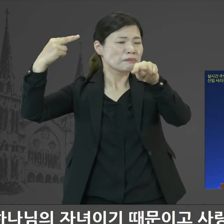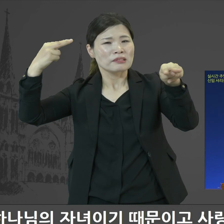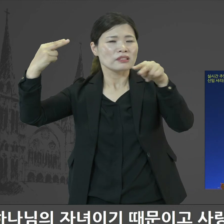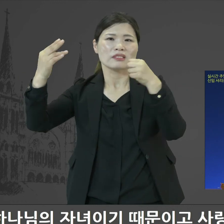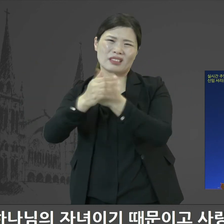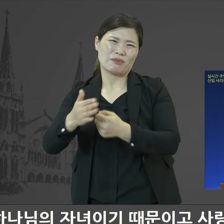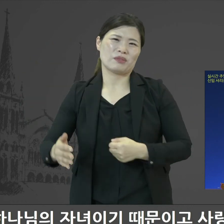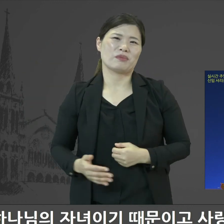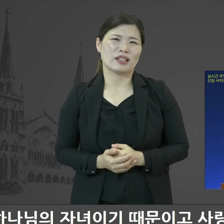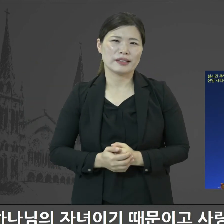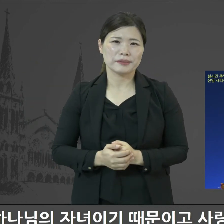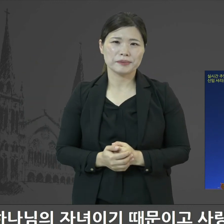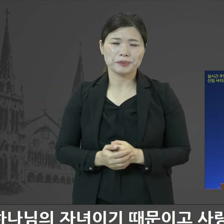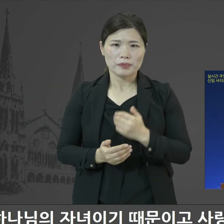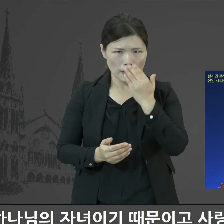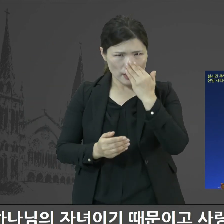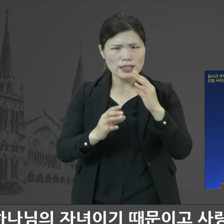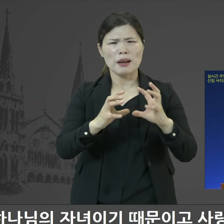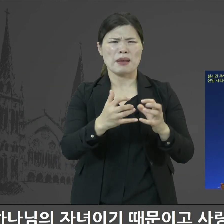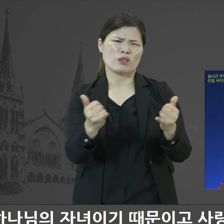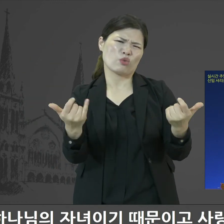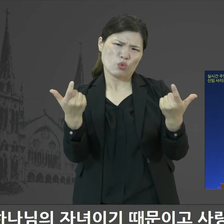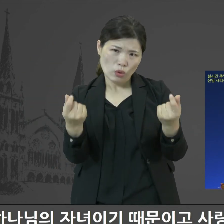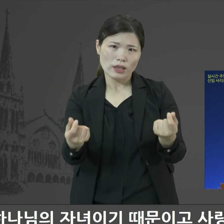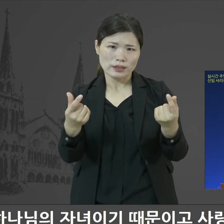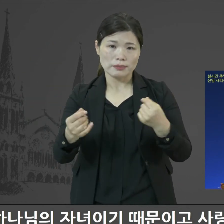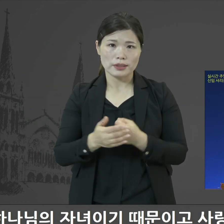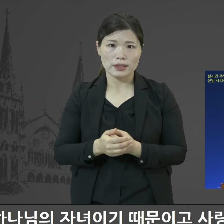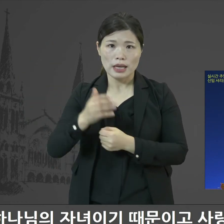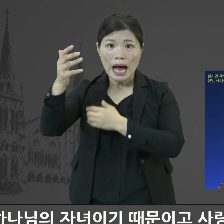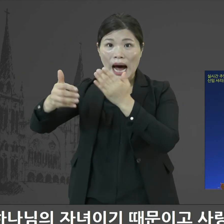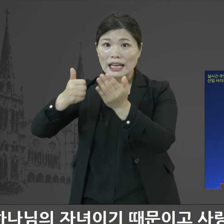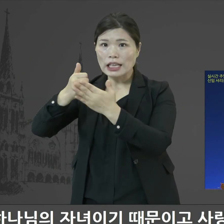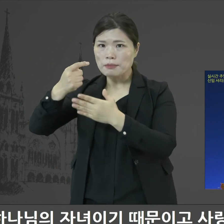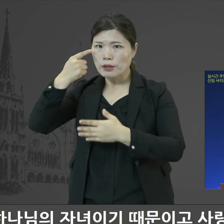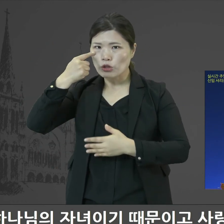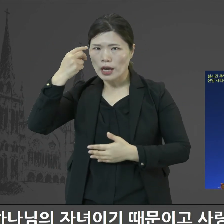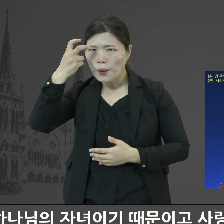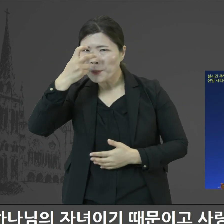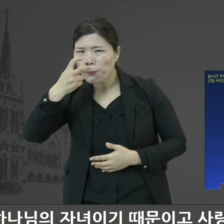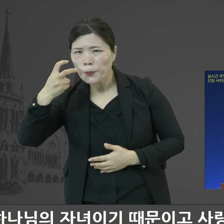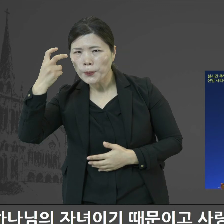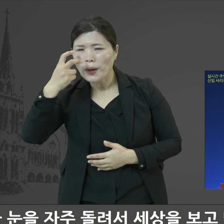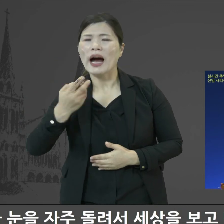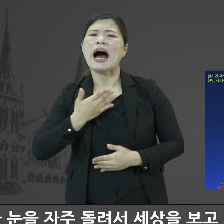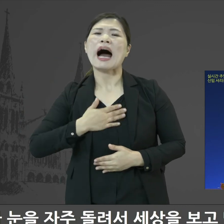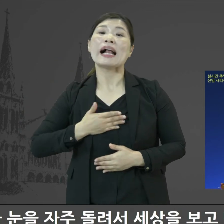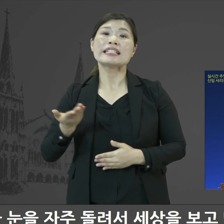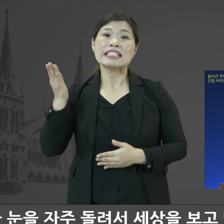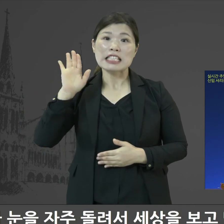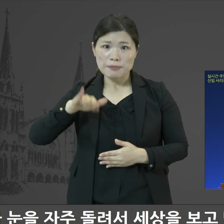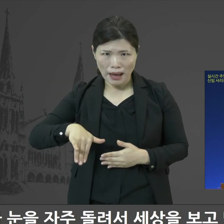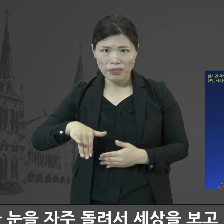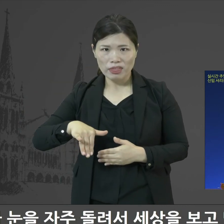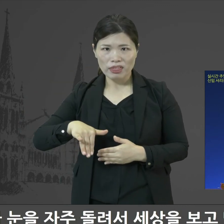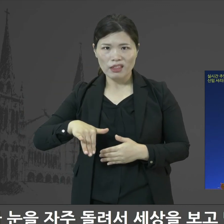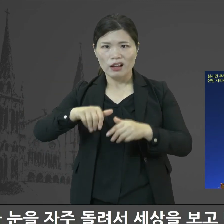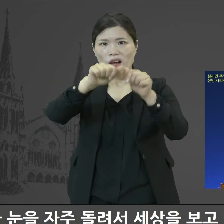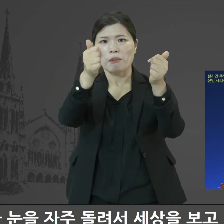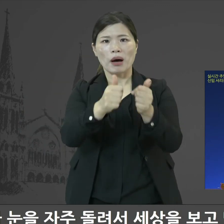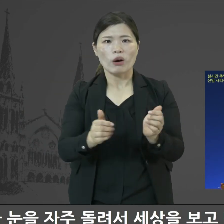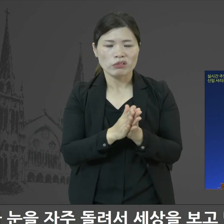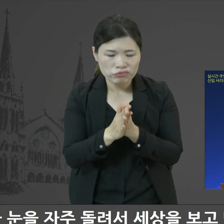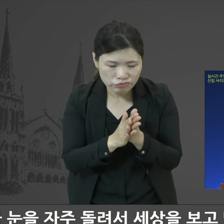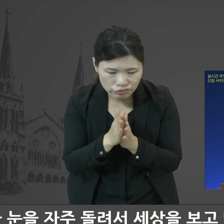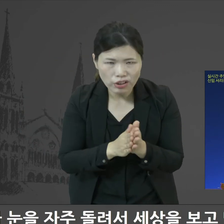아닙니까? 이스라엘 백성이 그랬습니다. 그들은 하나님의 눈이 있는 것을 알면서도 하나님의 목전에서 바알을 섬깁니다. 우상을